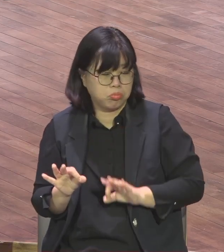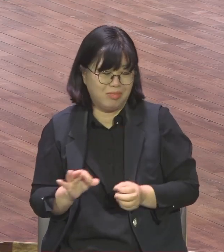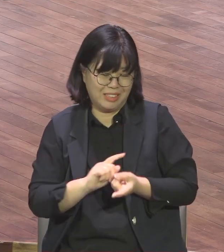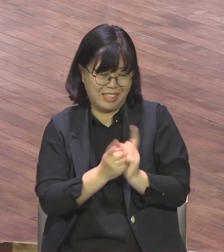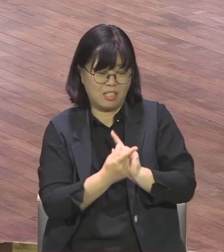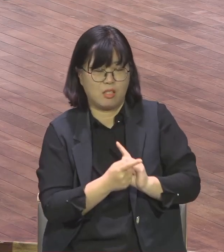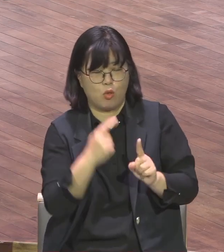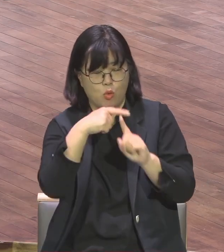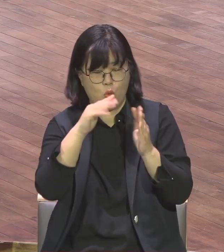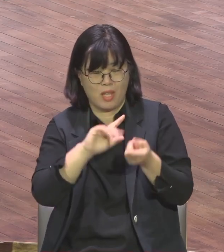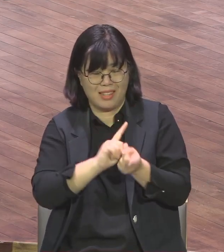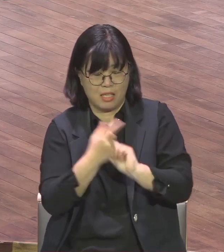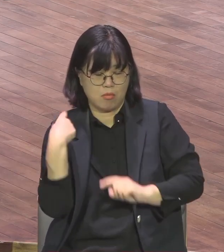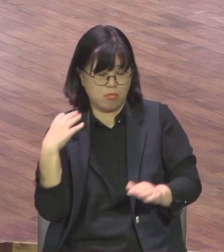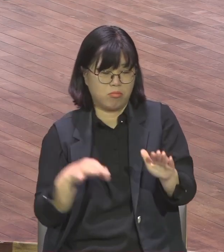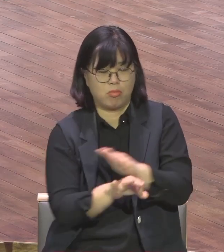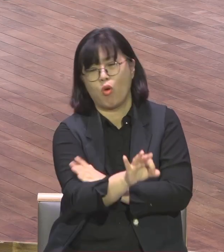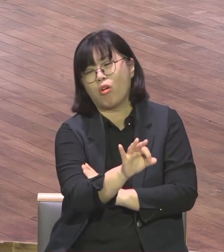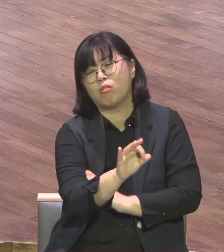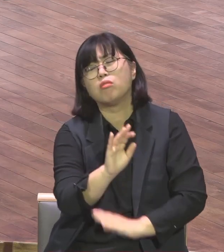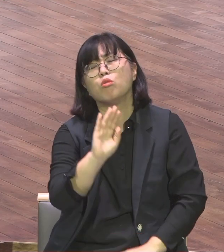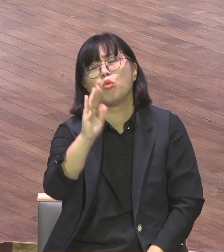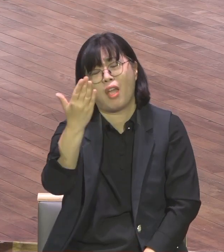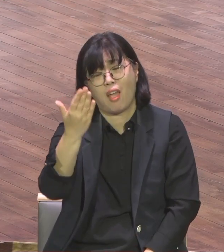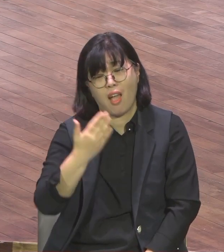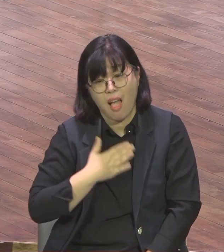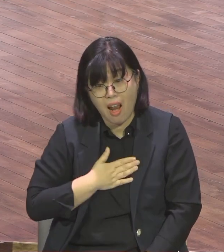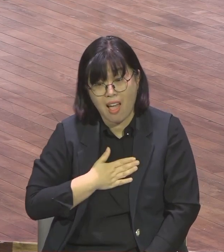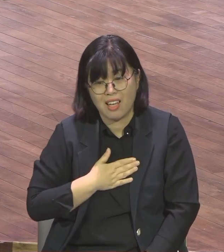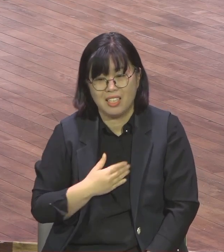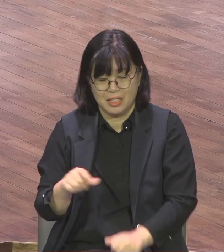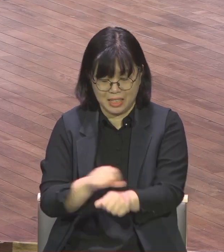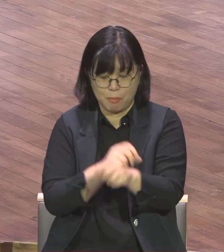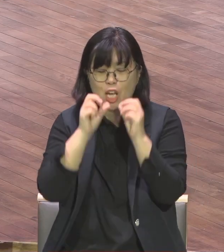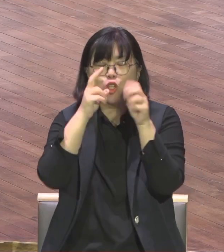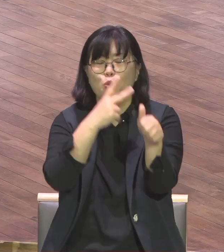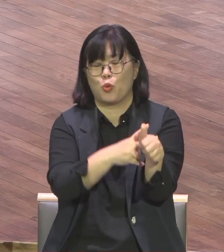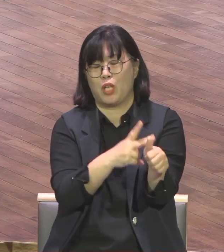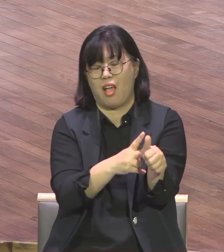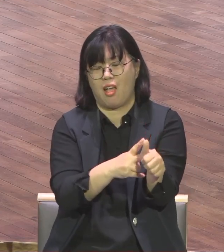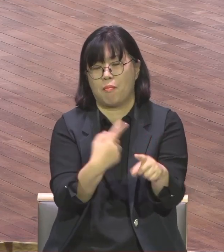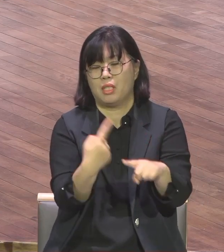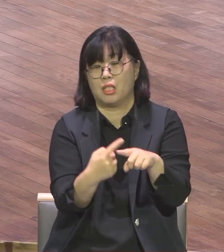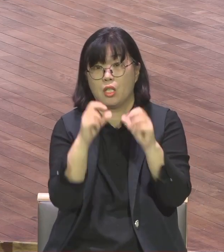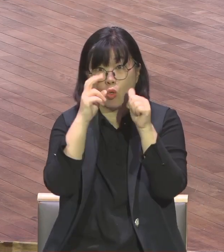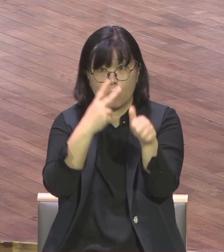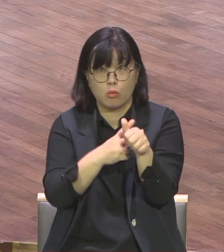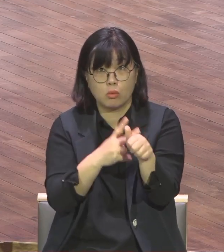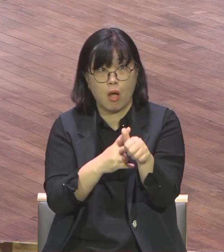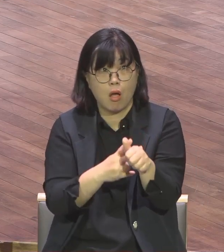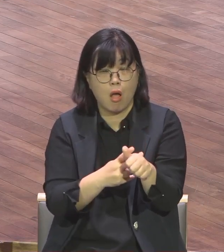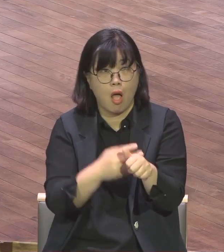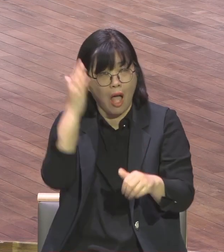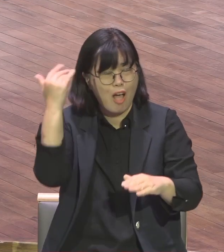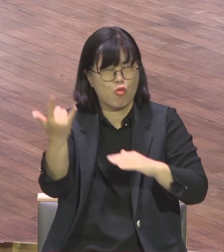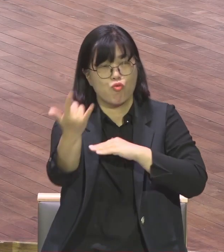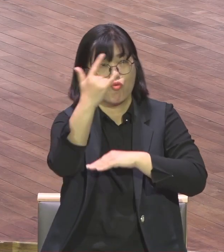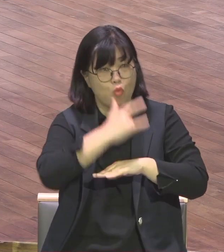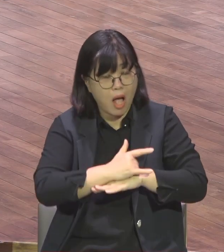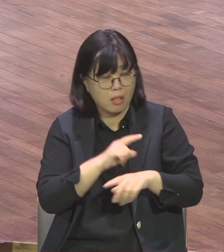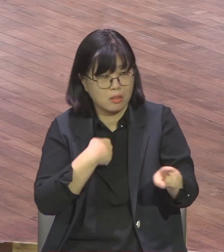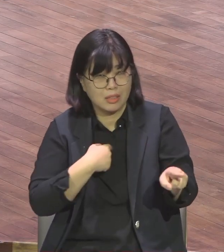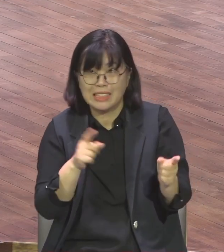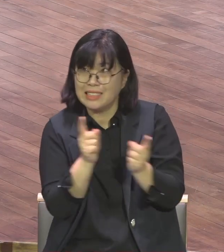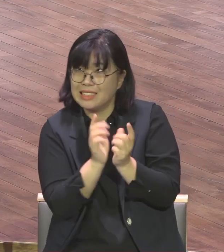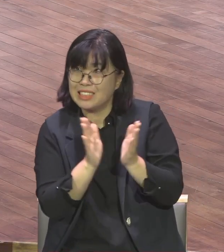돈이니까요. 돈, 막 어떻든 간에 돈이니까 거의 대부분이 그래요. 그럼 뭐 들리는 소문이 막